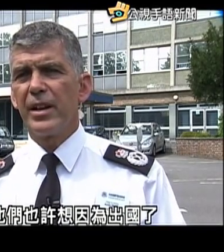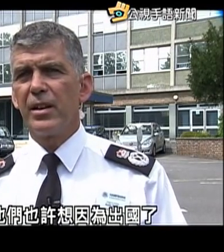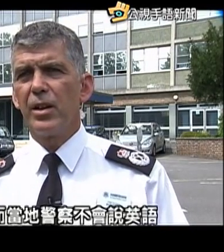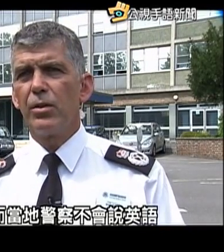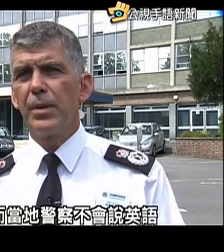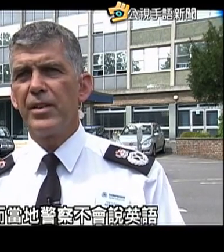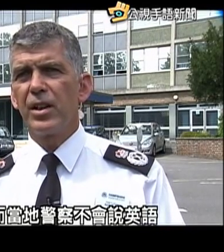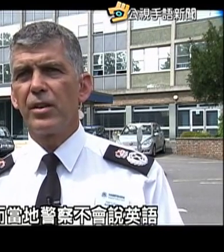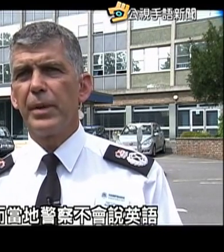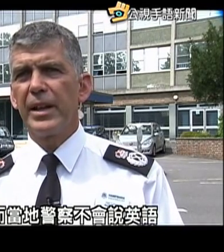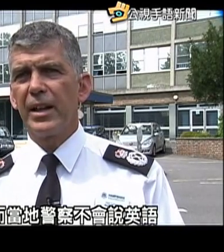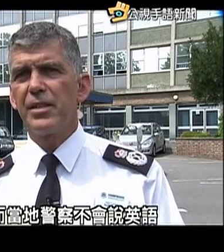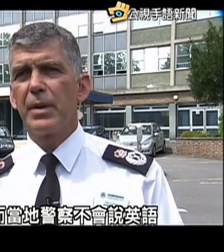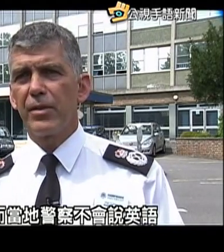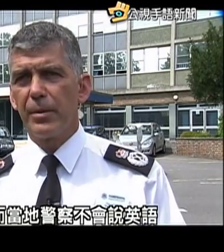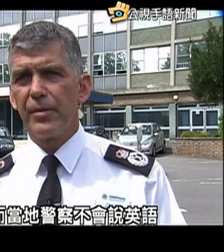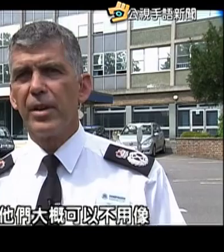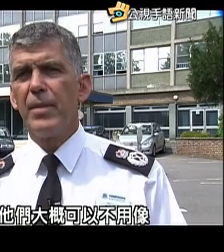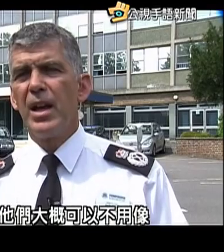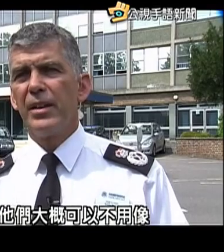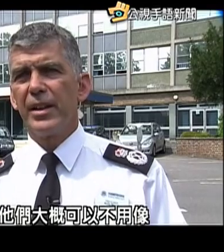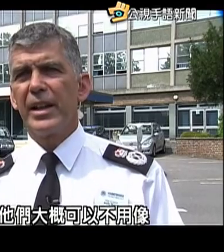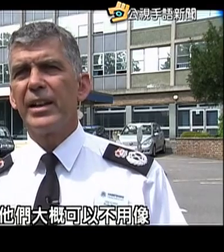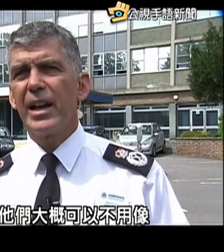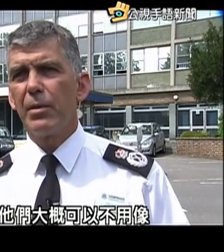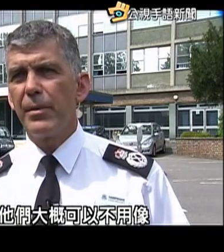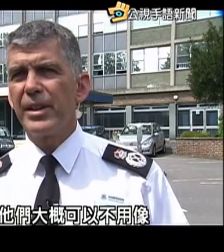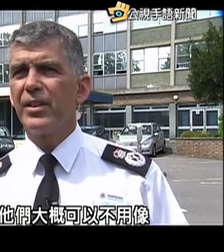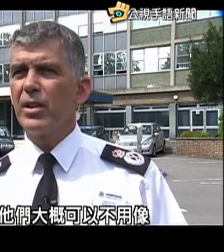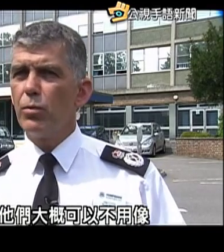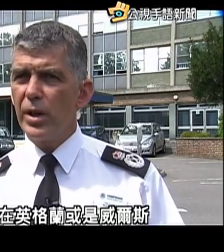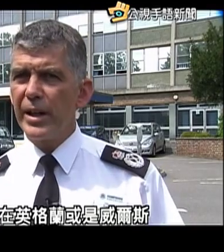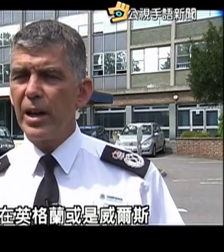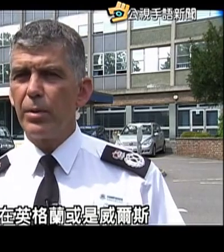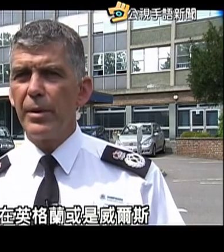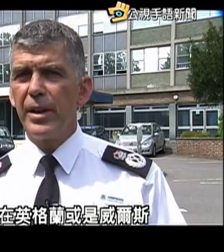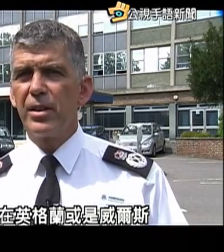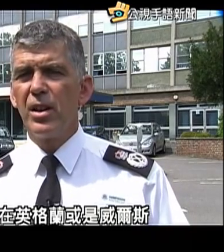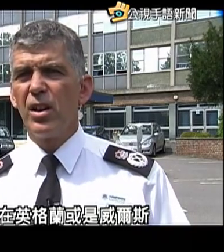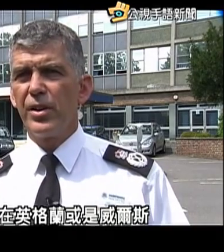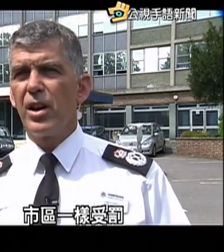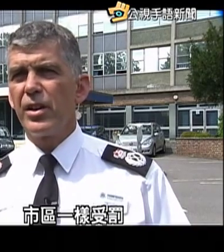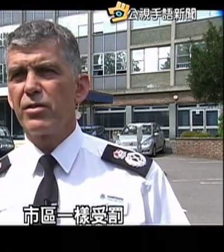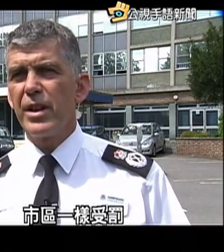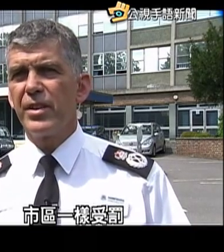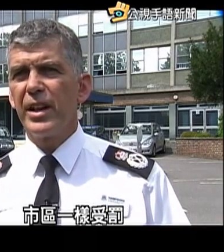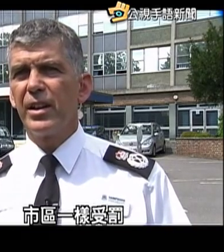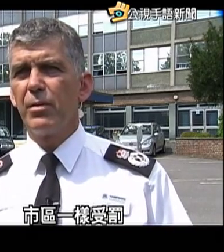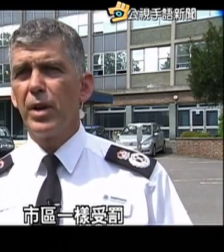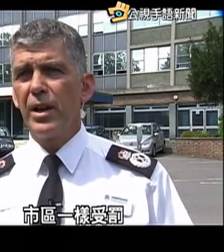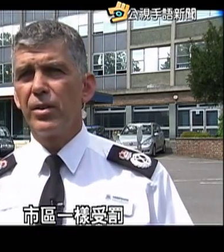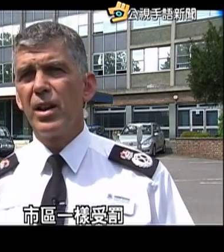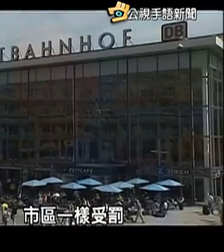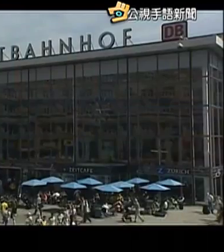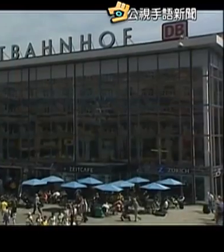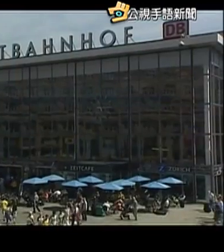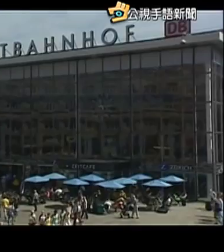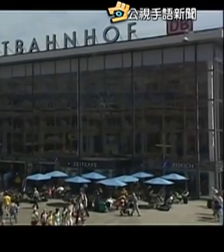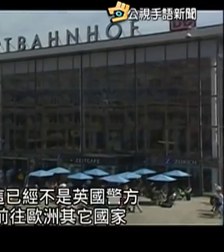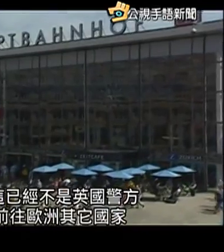the local police can't speak English, perhaps some of them, that they can get away with things they wouldn't get away with on the high streets in England and Wales. 事实上，这已经不